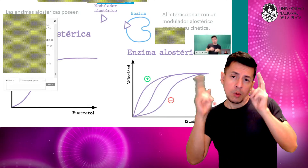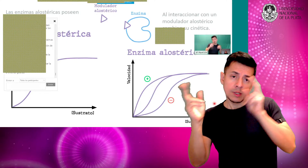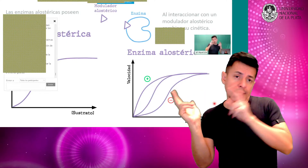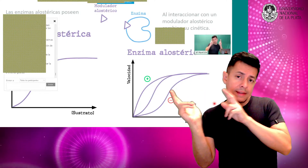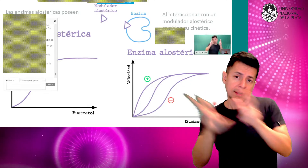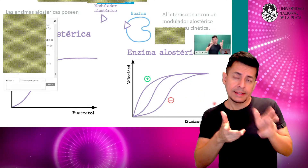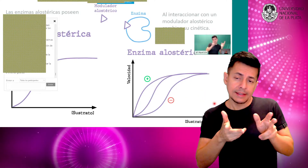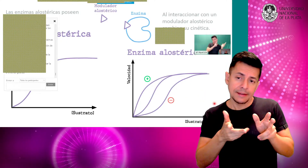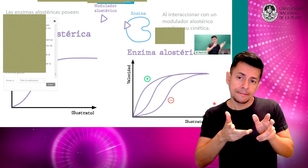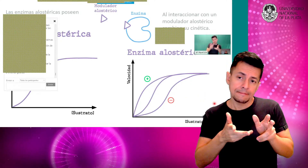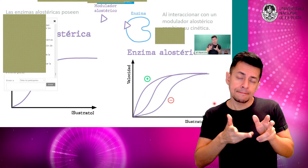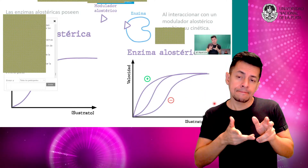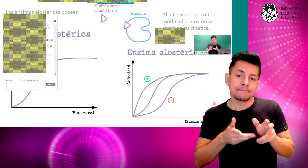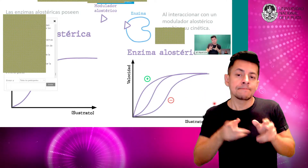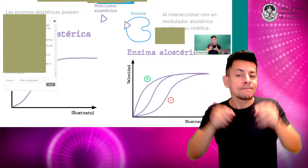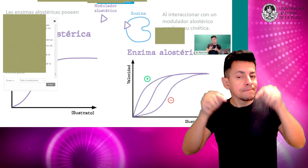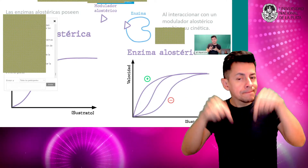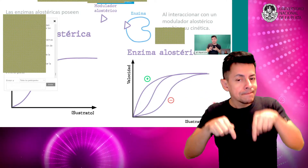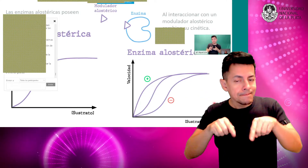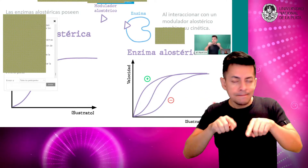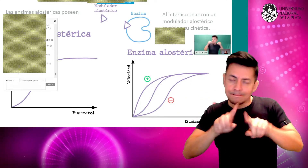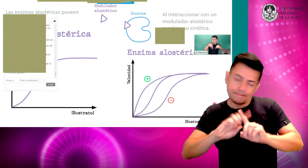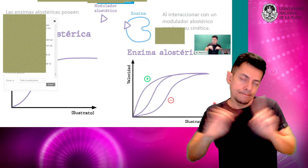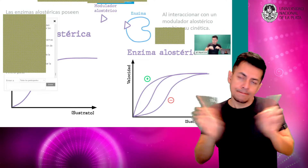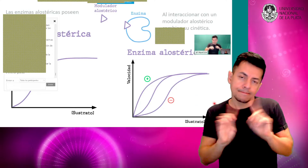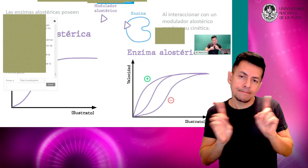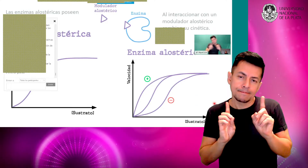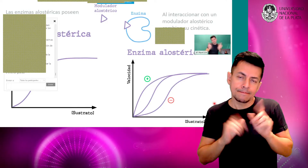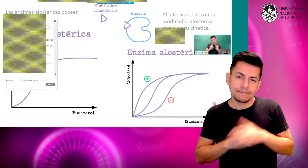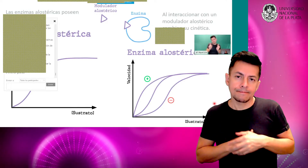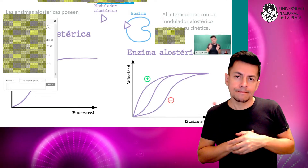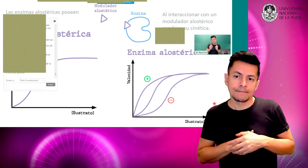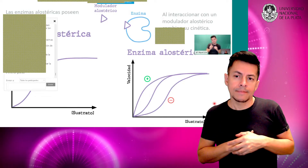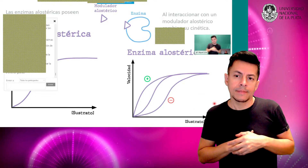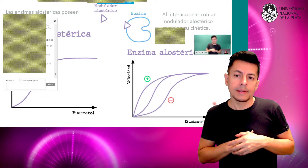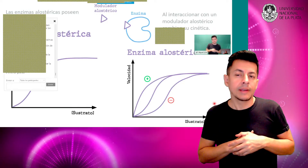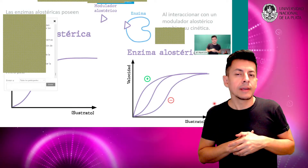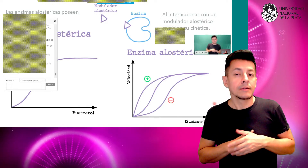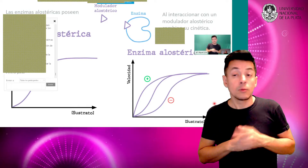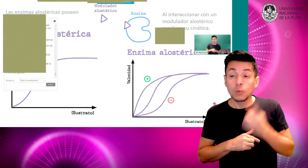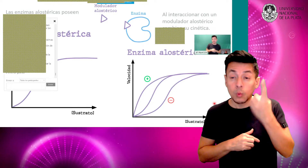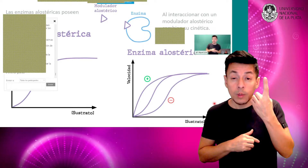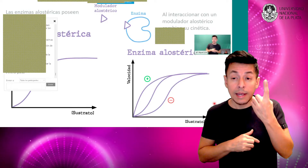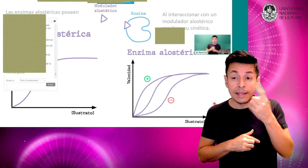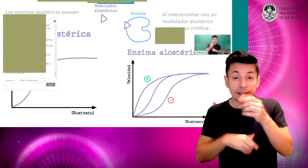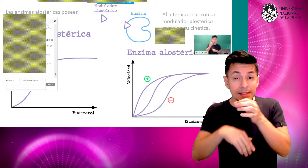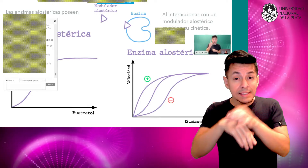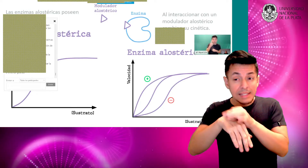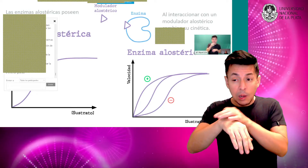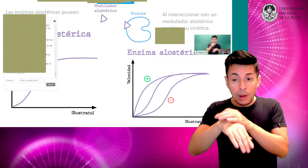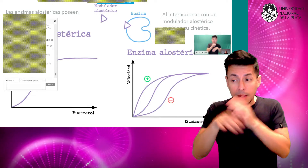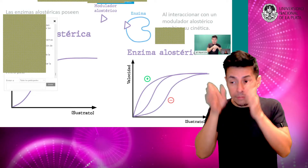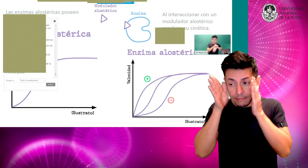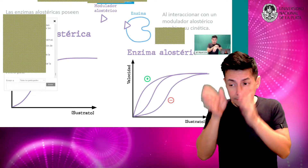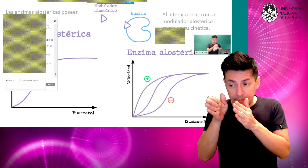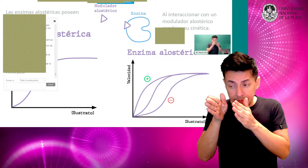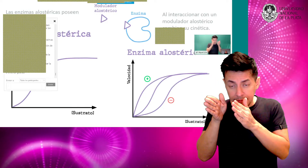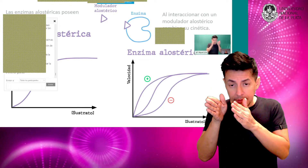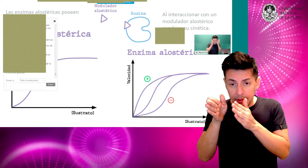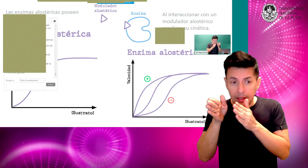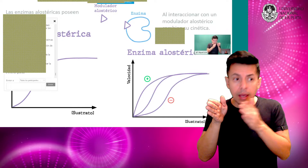Para nuestro caso vamos a entender que no, o sea, si vamos a estudiar una única célula con un activador o un